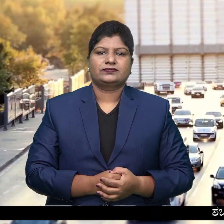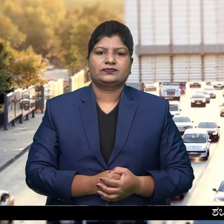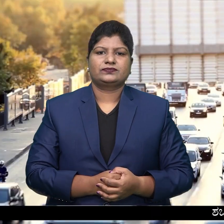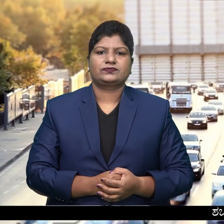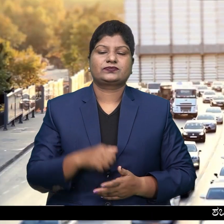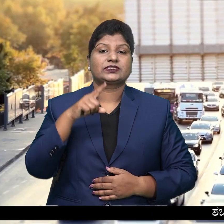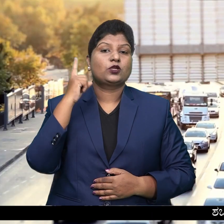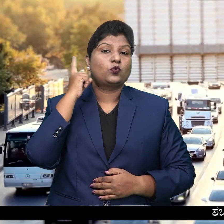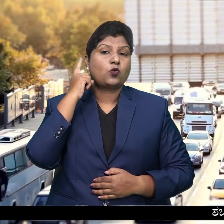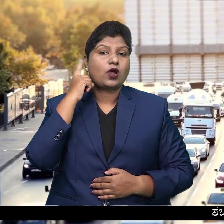ಶಬ್ದ ಮಾಲಿನ್ಯ.